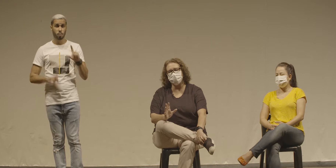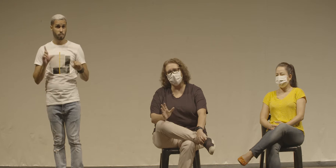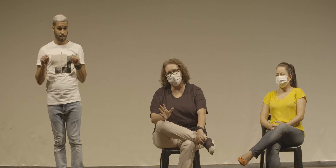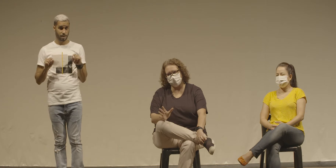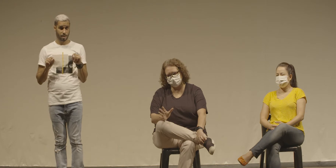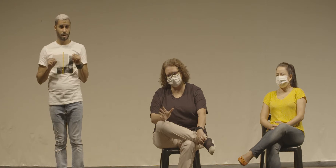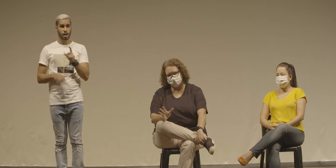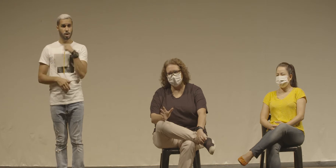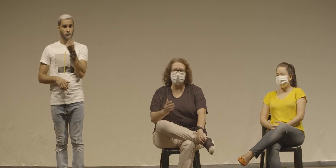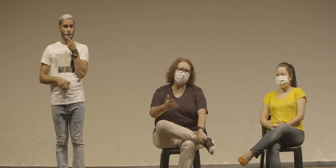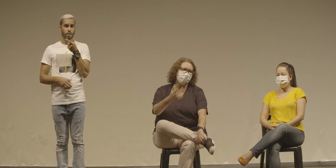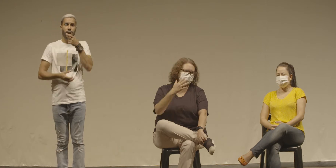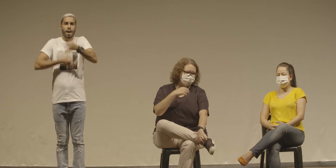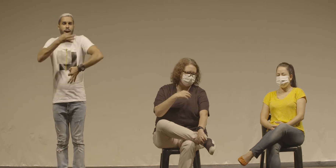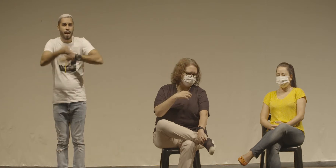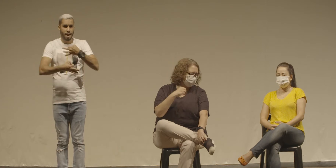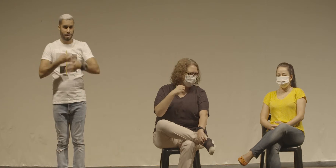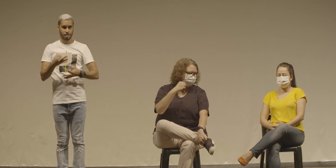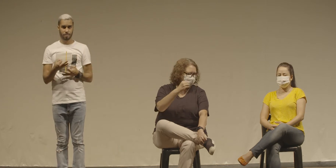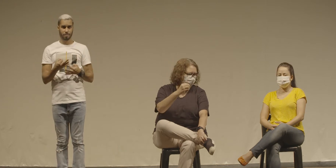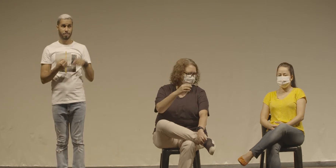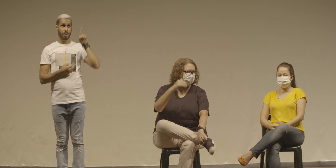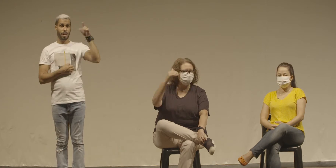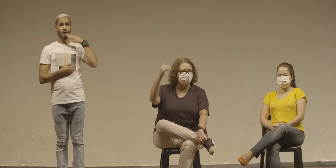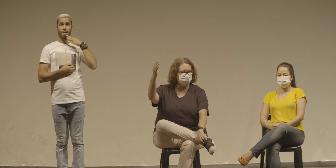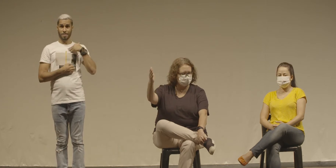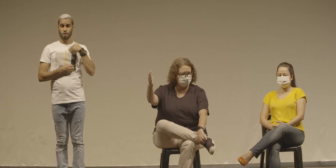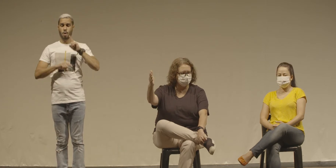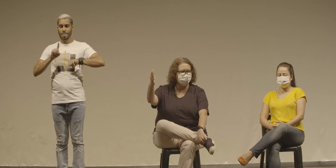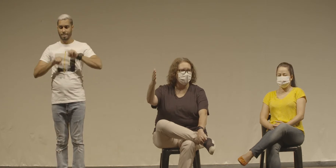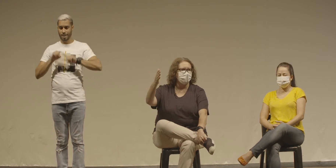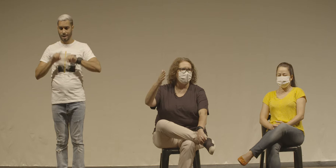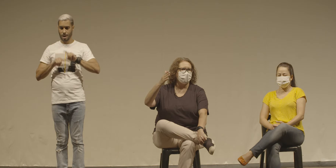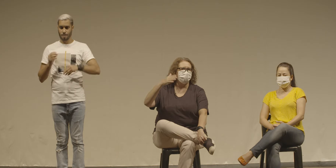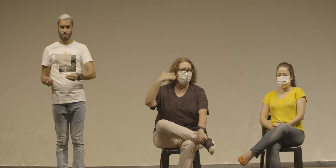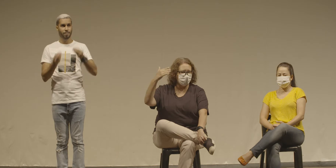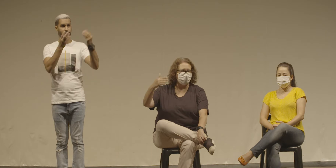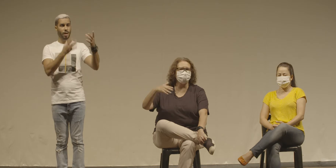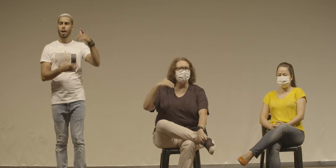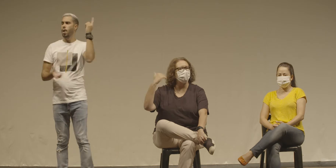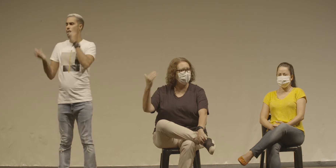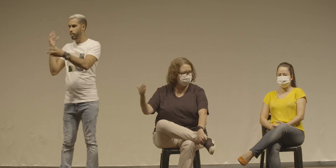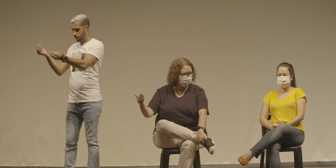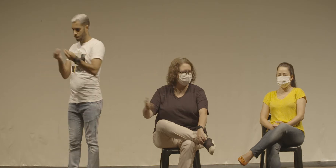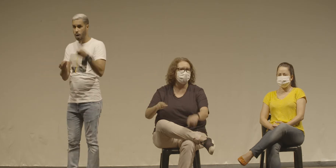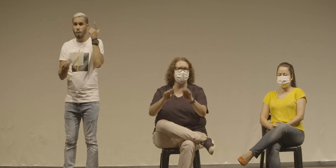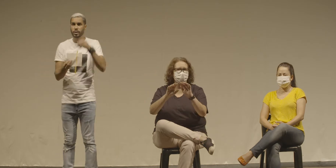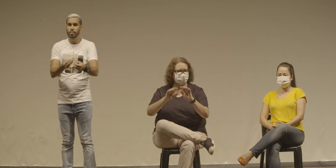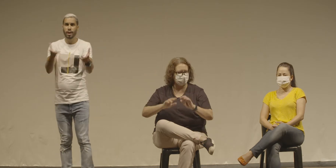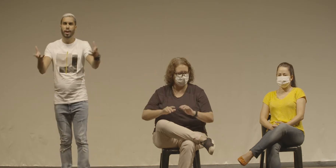gente faça um argumento. Quando a Cláudia nos pediu algum material para levantar o dinheiro, normalmente seria um